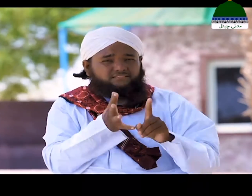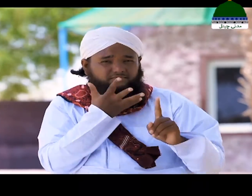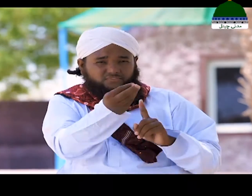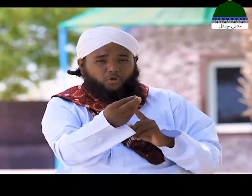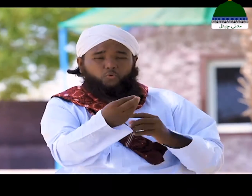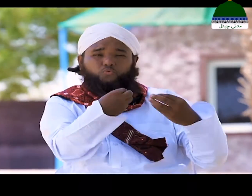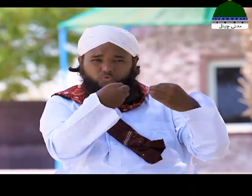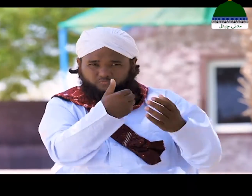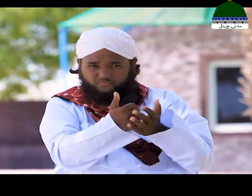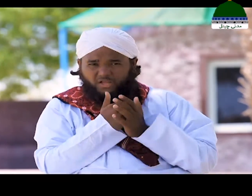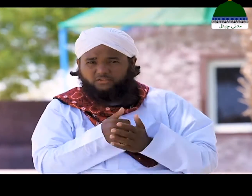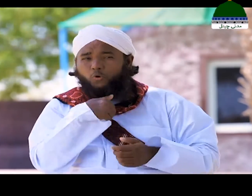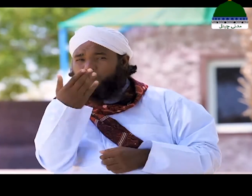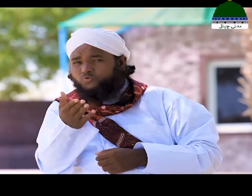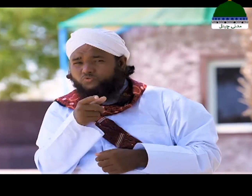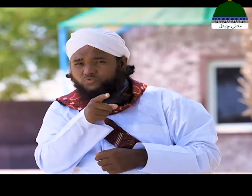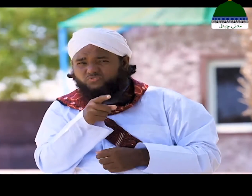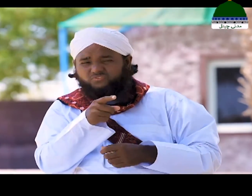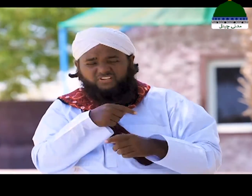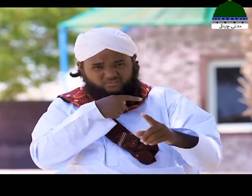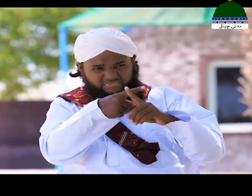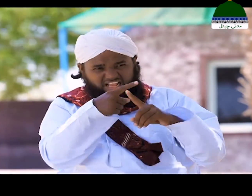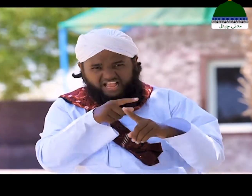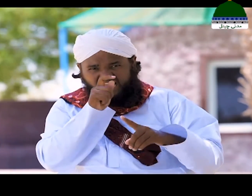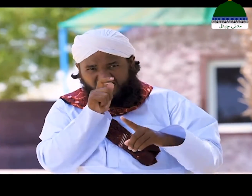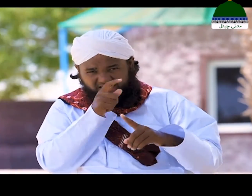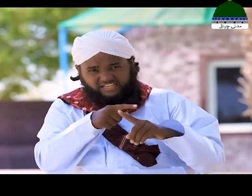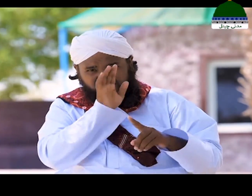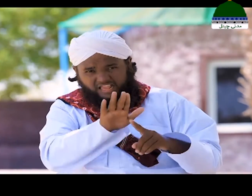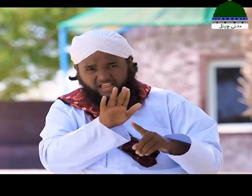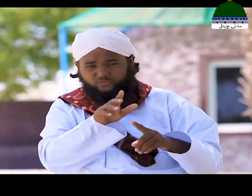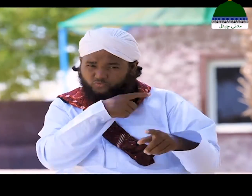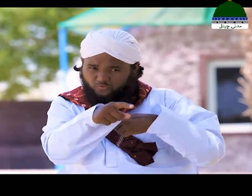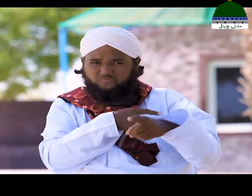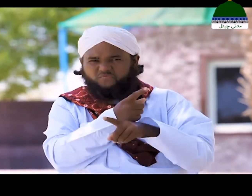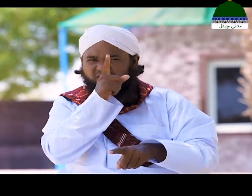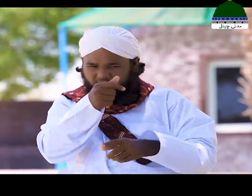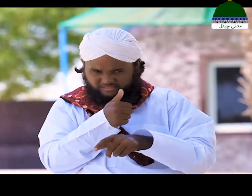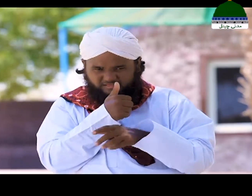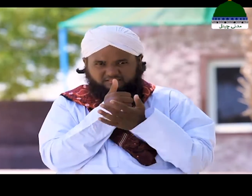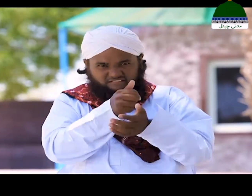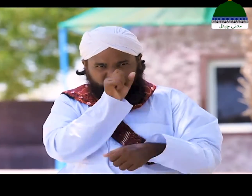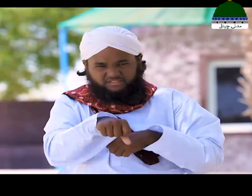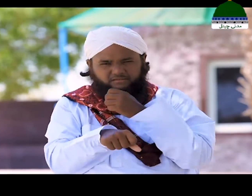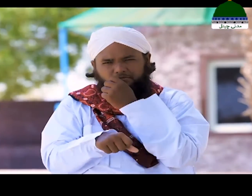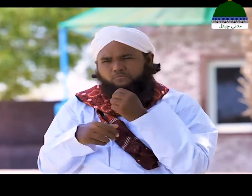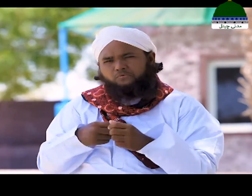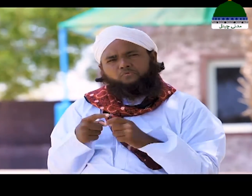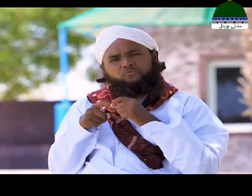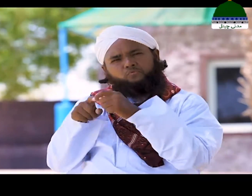گا اسے عنقریب اس کی برائی کا صلہ مل جائے گا۔ جب بادشاہ نے اس شخص کو صحیح و سالم دیکھا تو اس سے پوچھا کہ میں نے تجھے